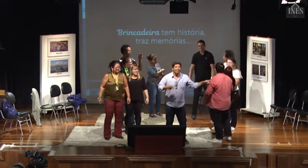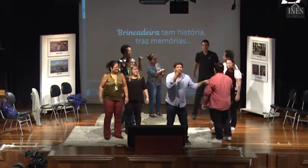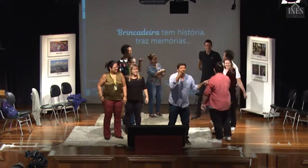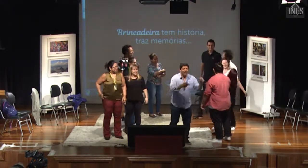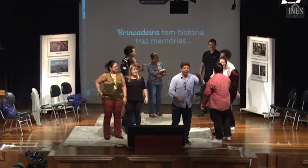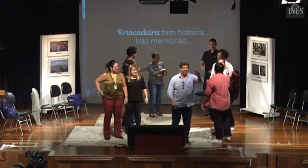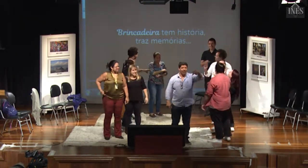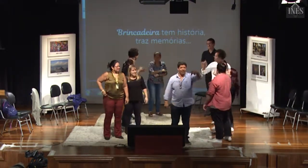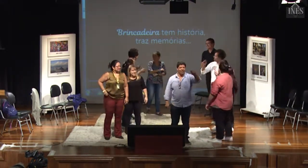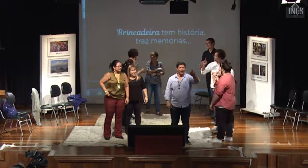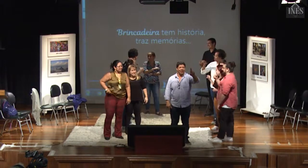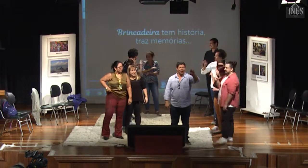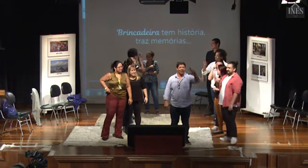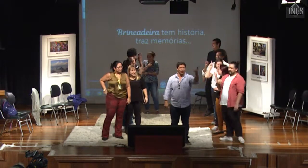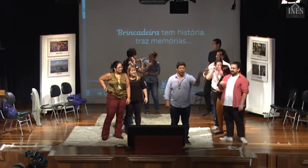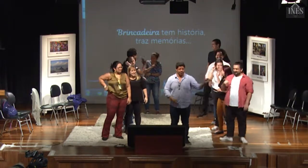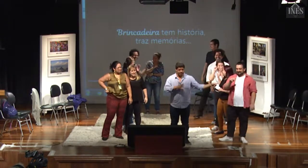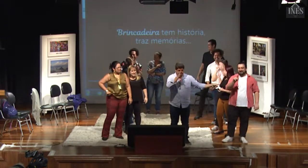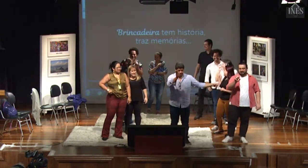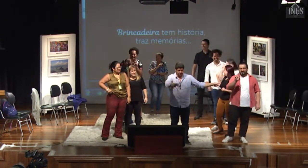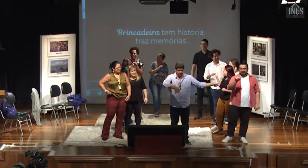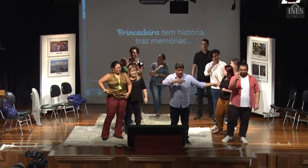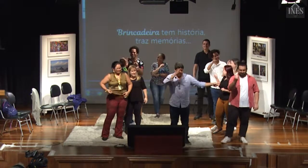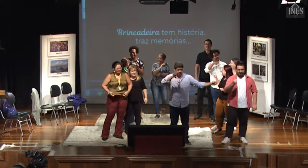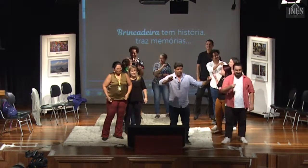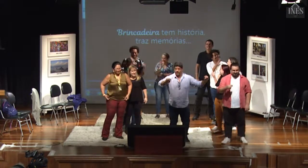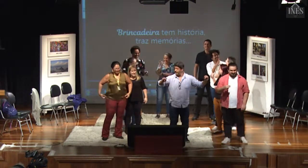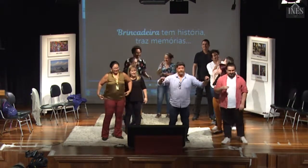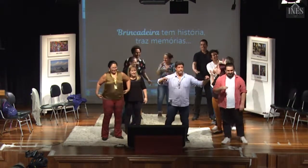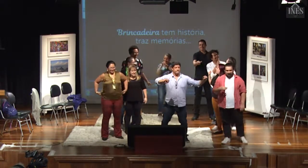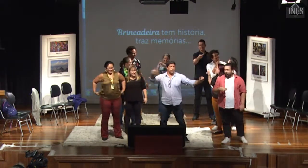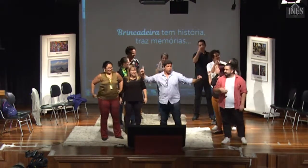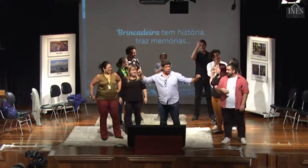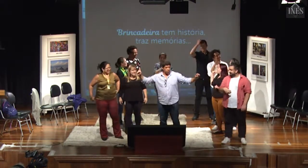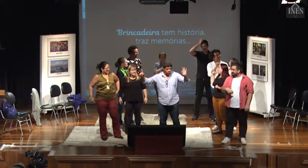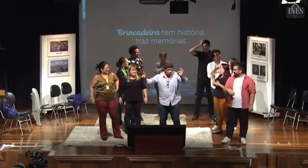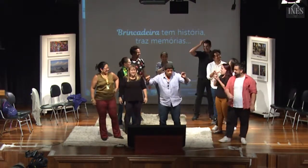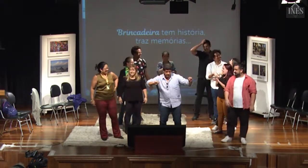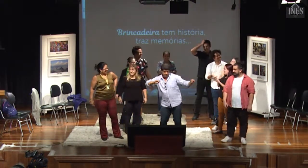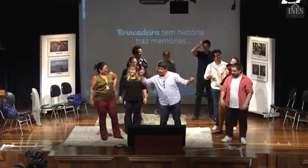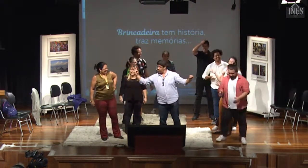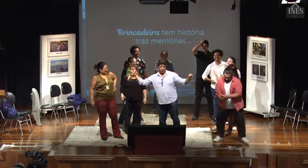Então, o que eles falaram? Aparelho, né? Erradíssimo. Um ponto para o time da